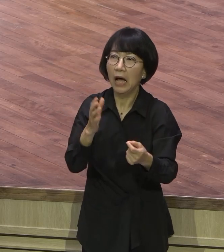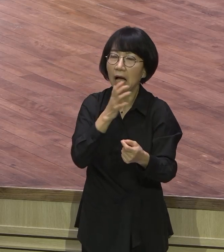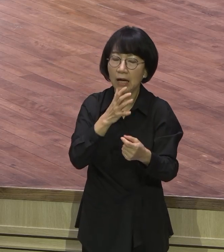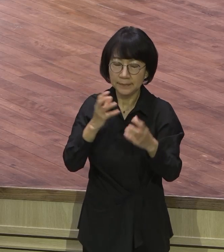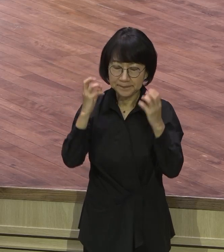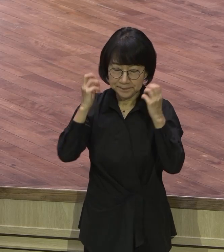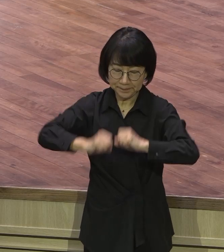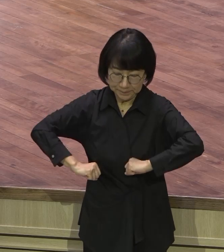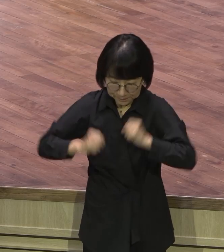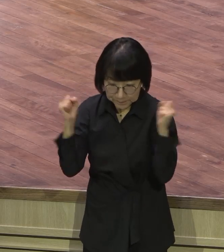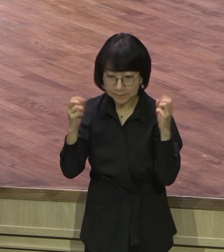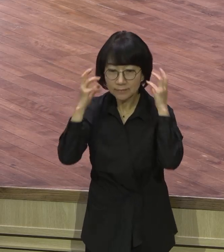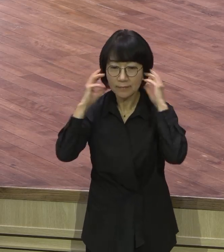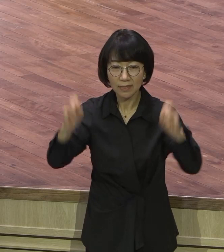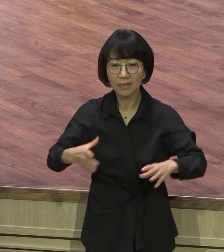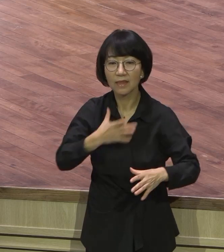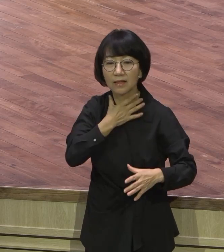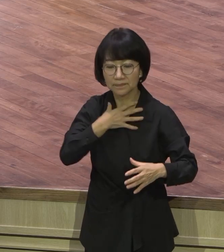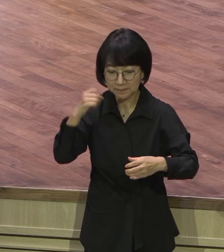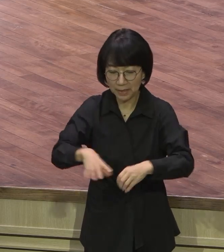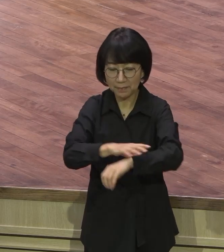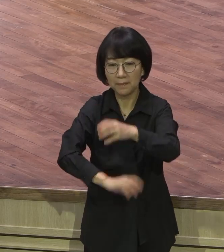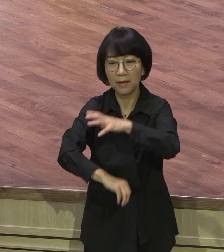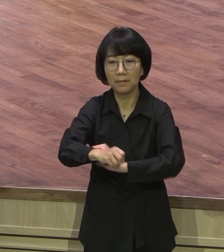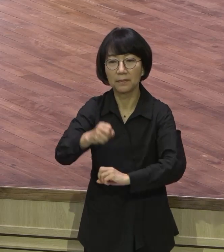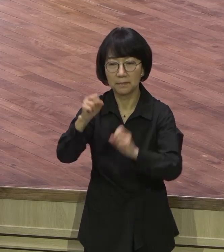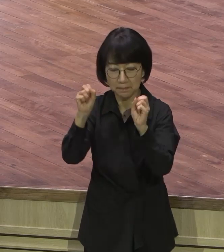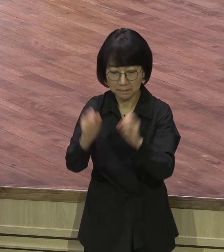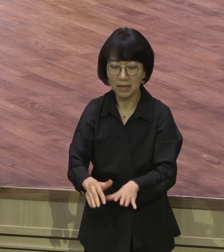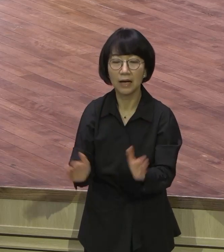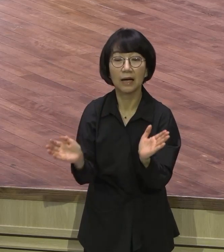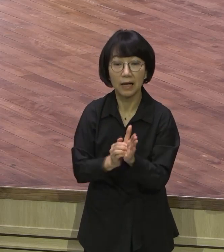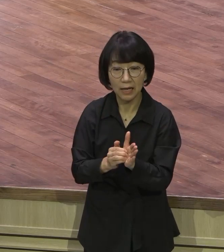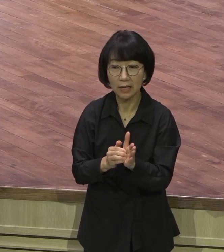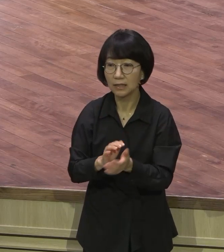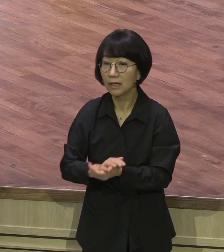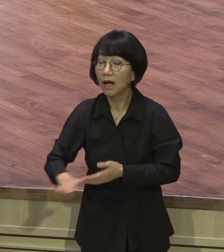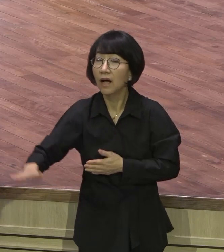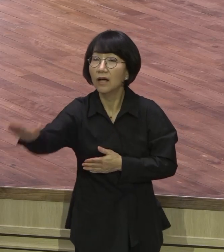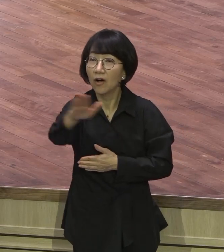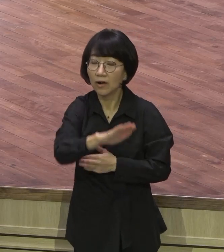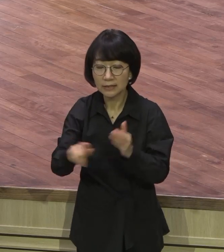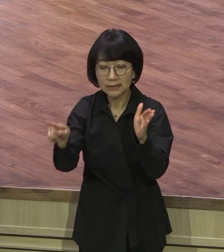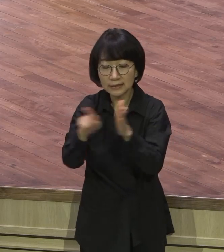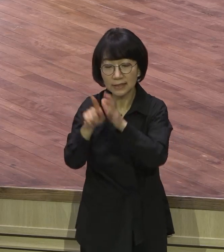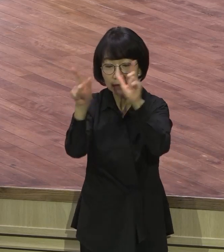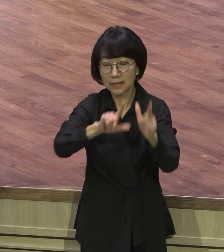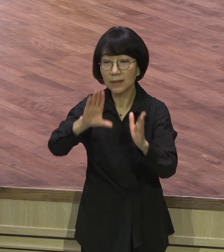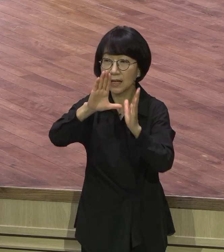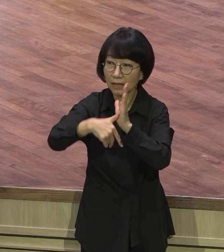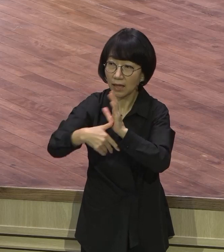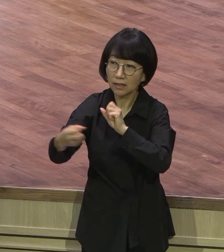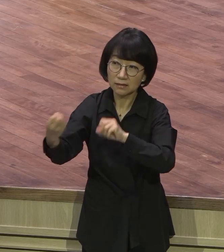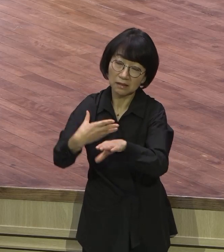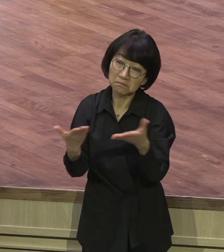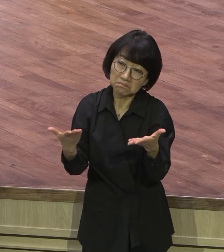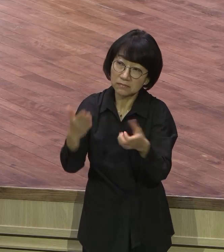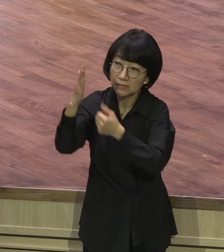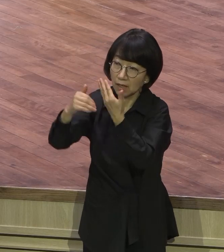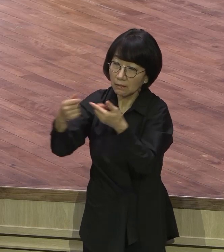신앙생활을 하면서 왜 영적으로 팍팍팍 자라지 못하느냐 응답받지 못하느냐 왜 하나님이 나와 함께 하셔도 체험하지